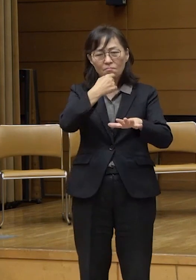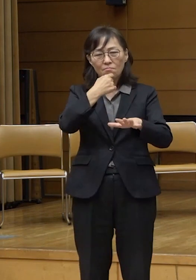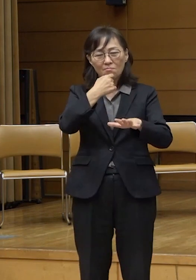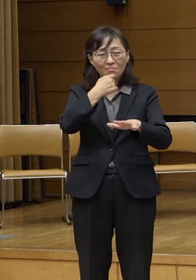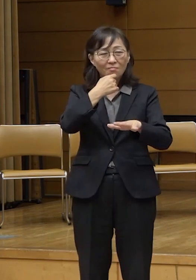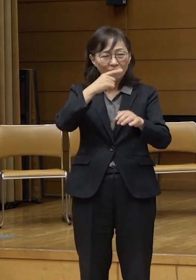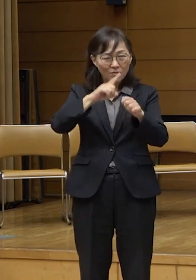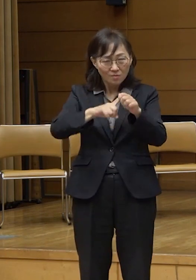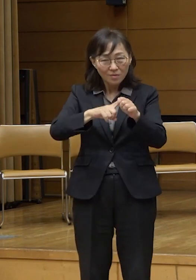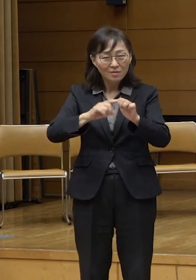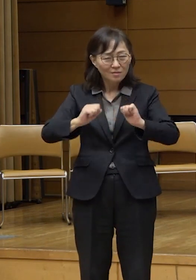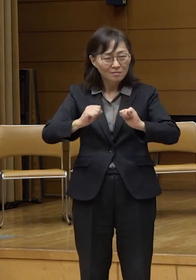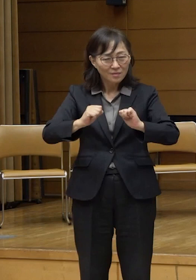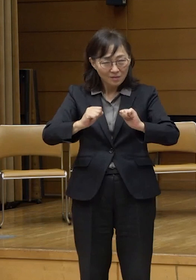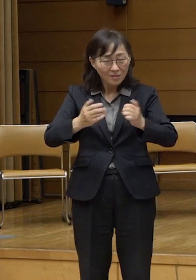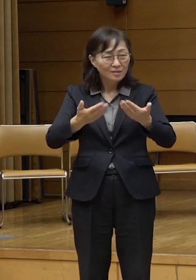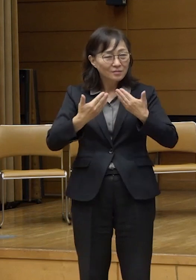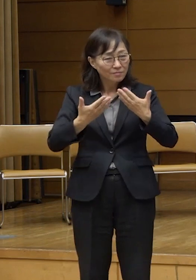です。